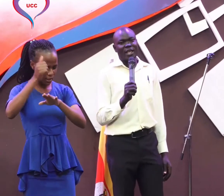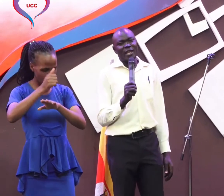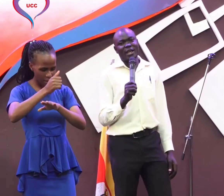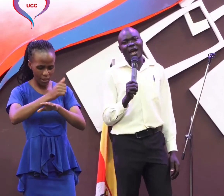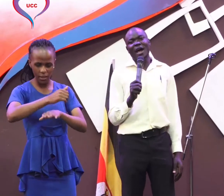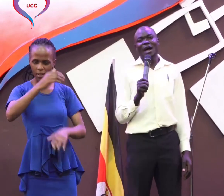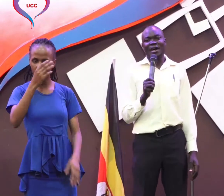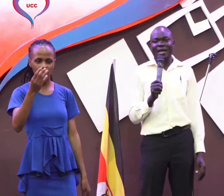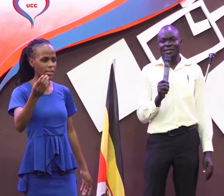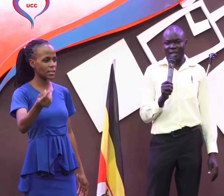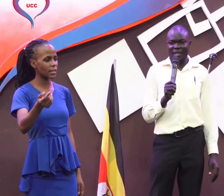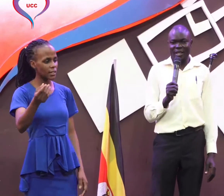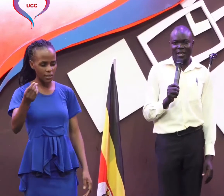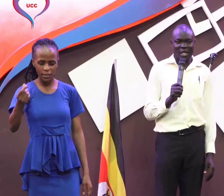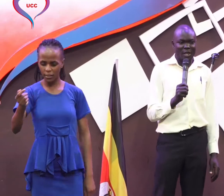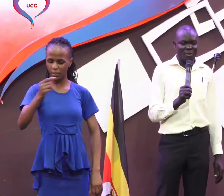okusinga